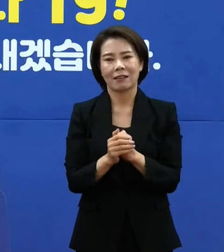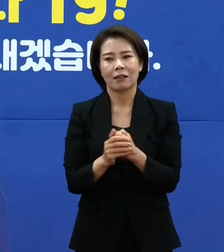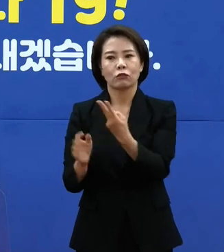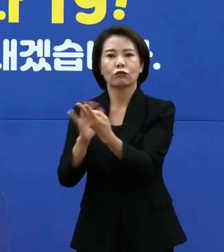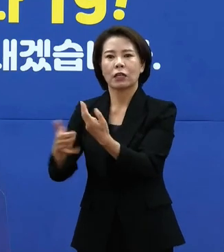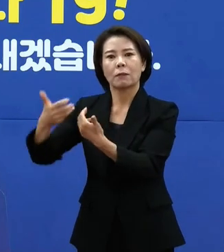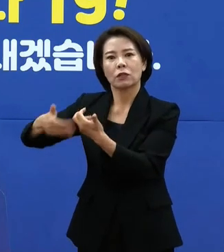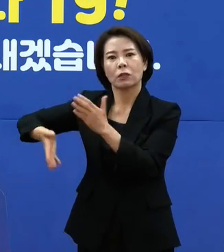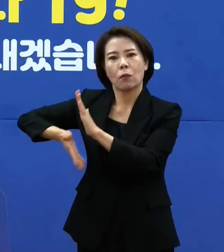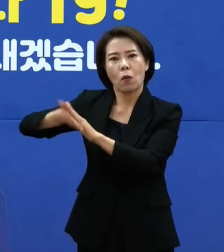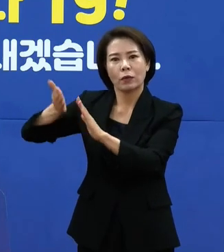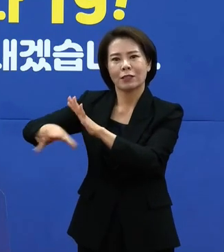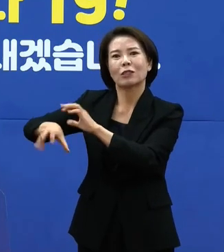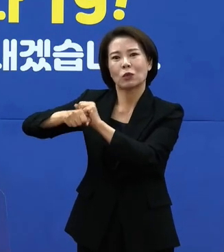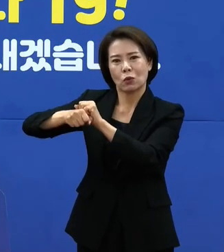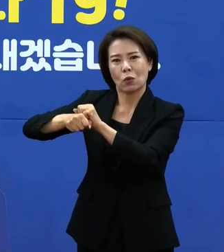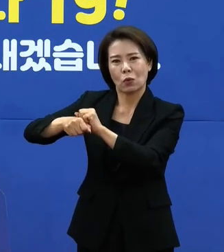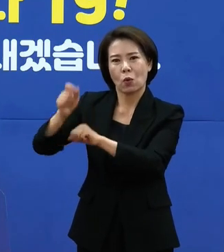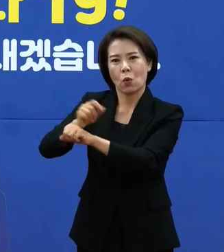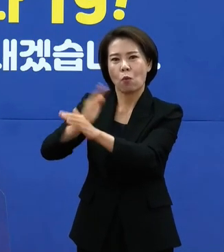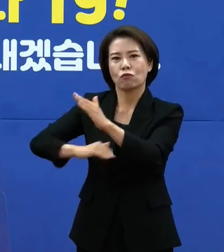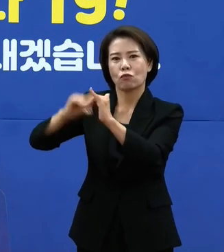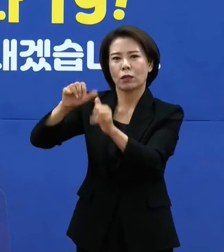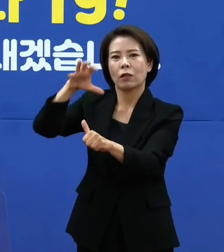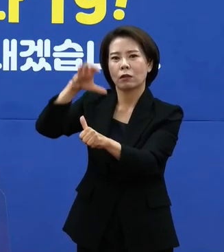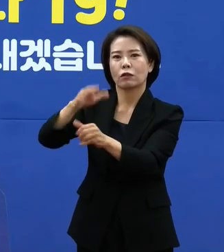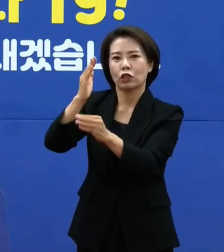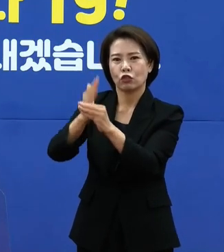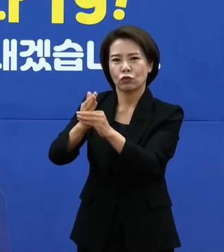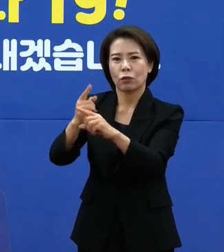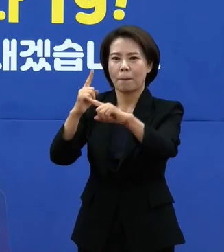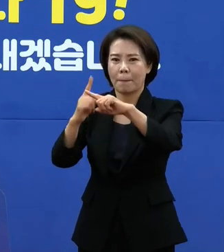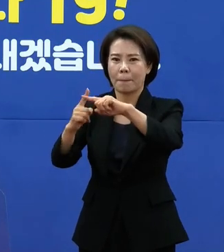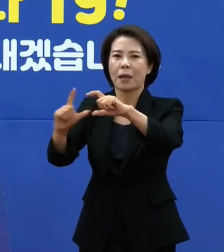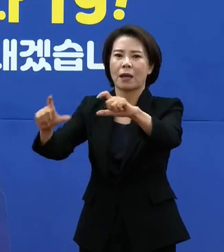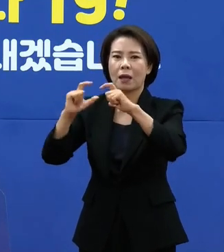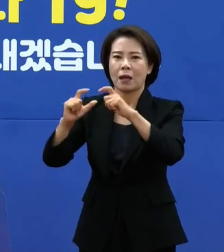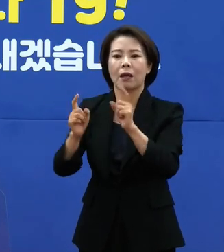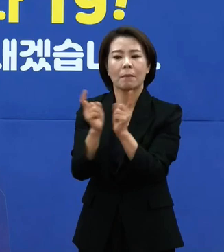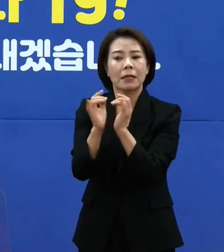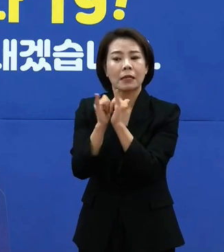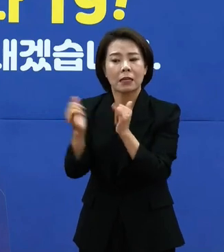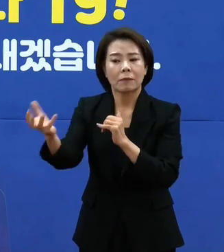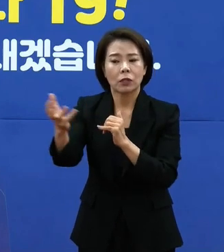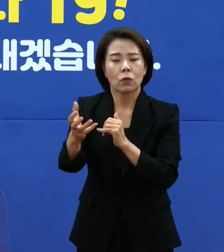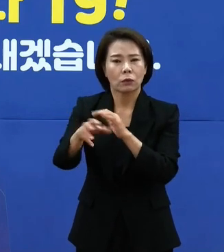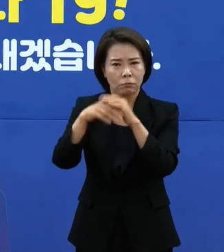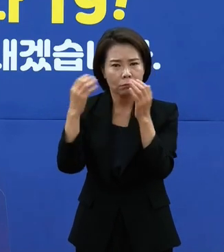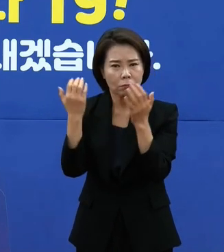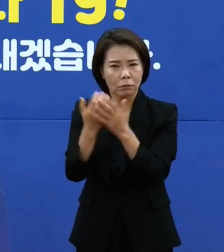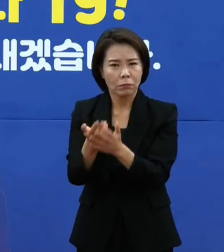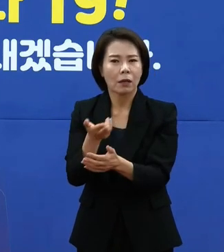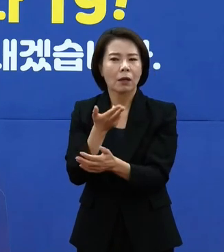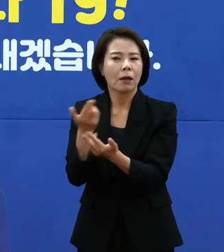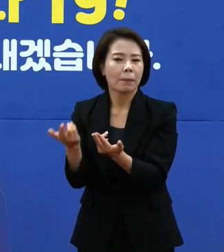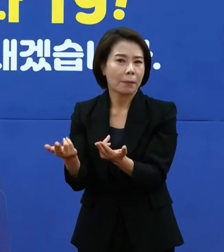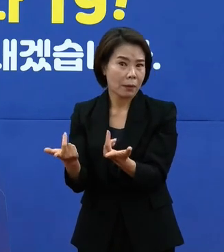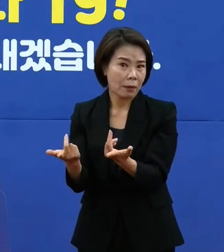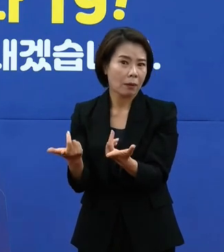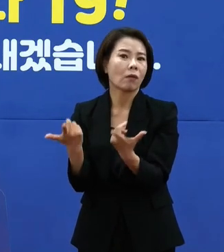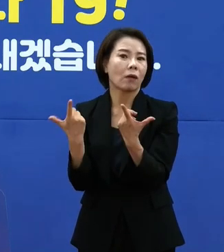2명은 서귀포시 소속 공직자로 격리 중 양성 판정을 받음에 따라서 접촉자나 이동 동선은 없을 것으로 추정이